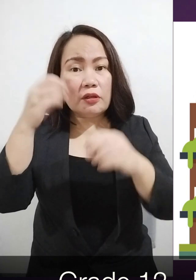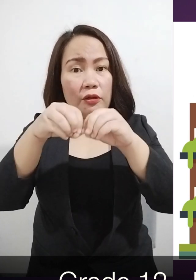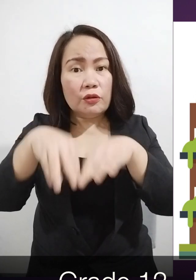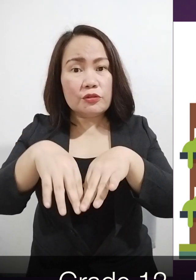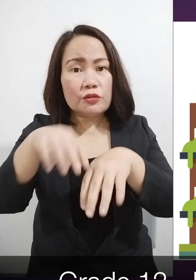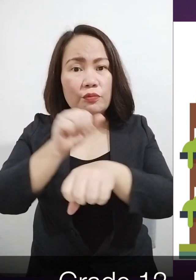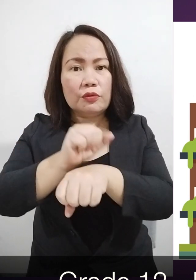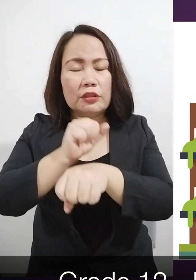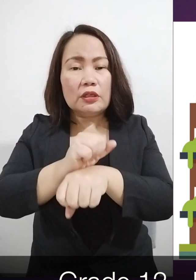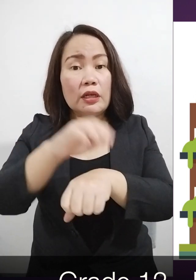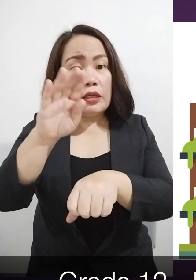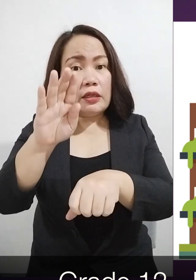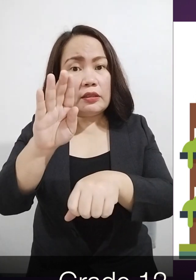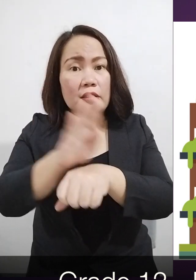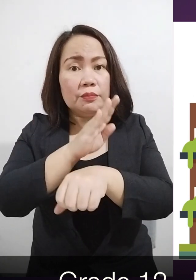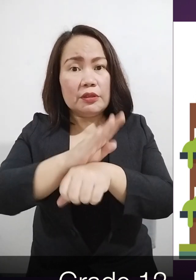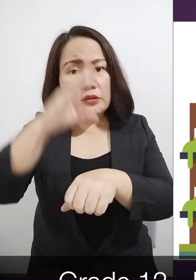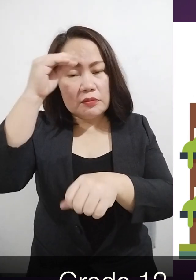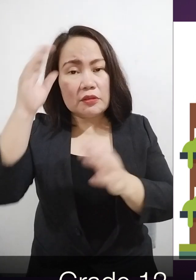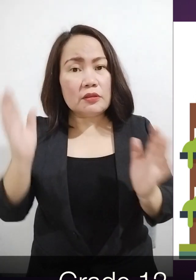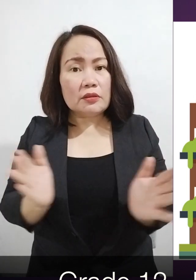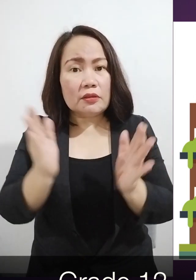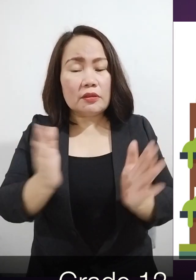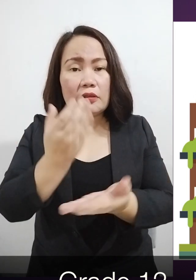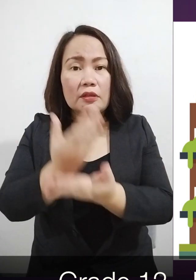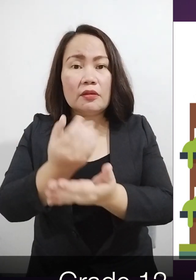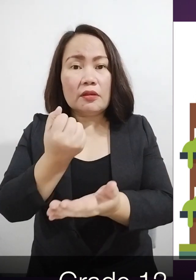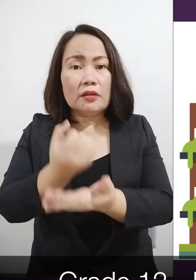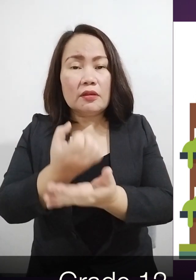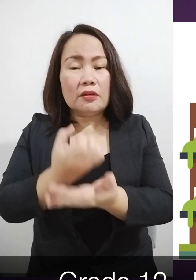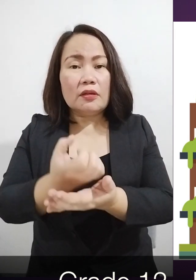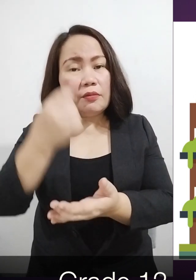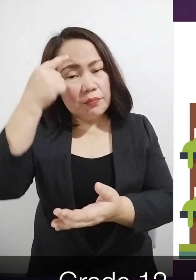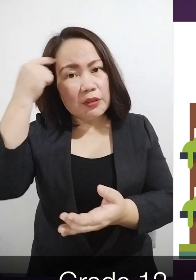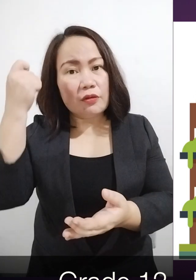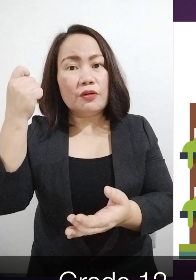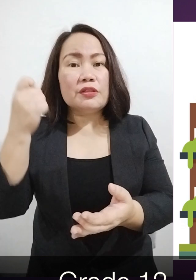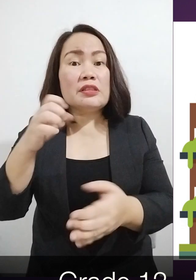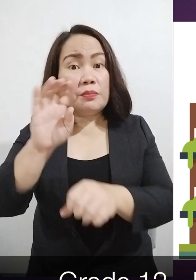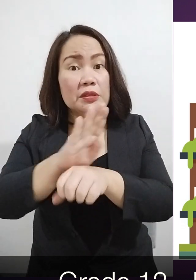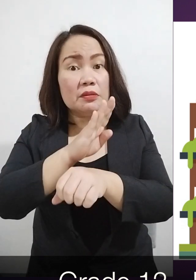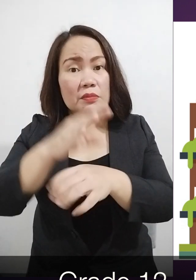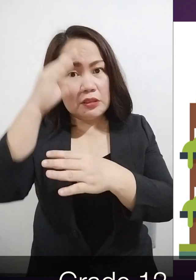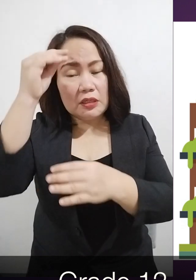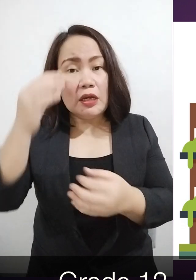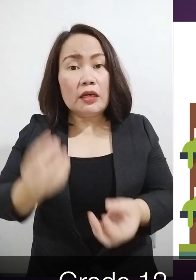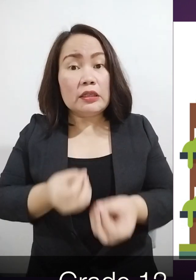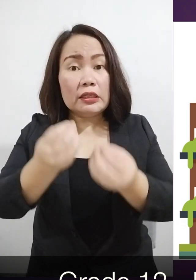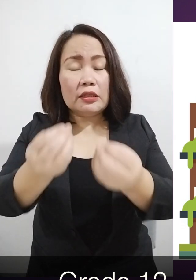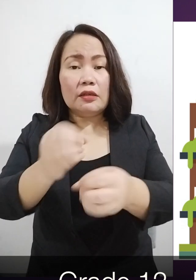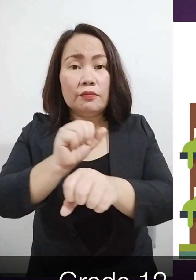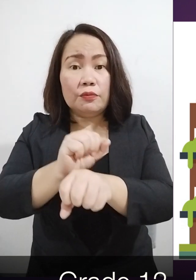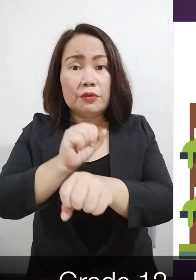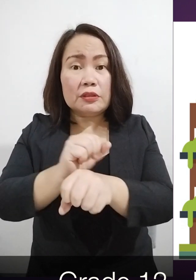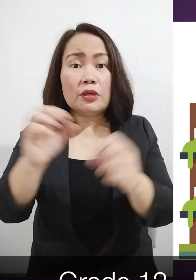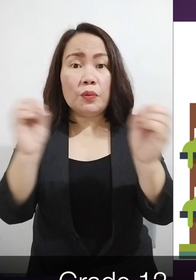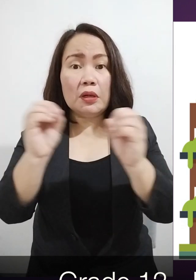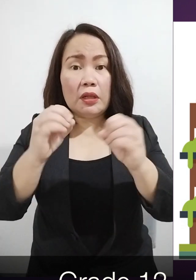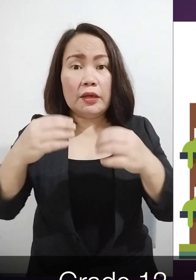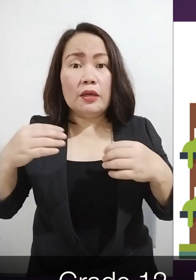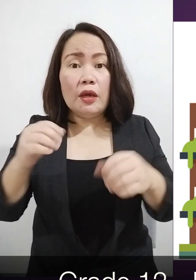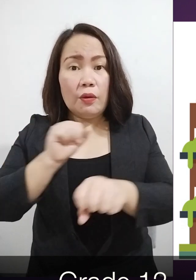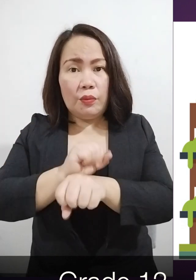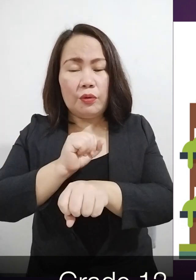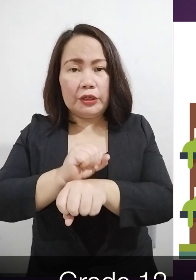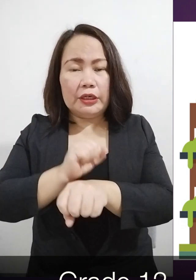negosyante ay hinihimok ng ekonomiya sapagkat maaari silang magbigay ng maraming mga pagkakataon para sa mga walang trabaho na kabataan. Tataas